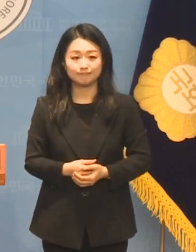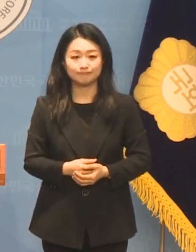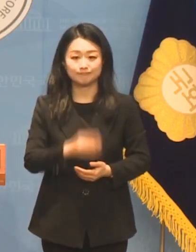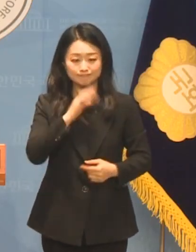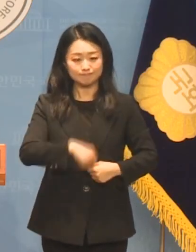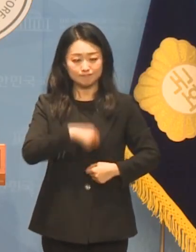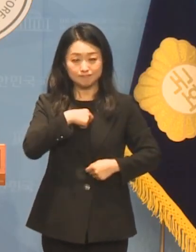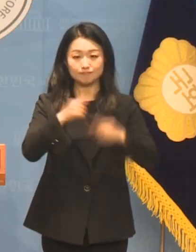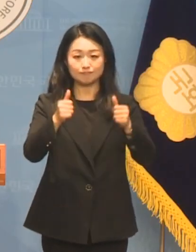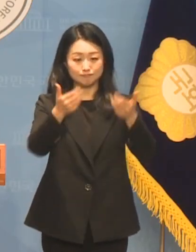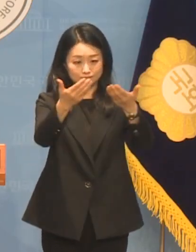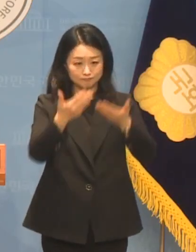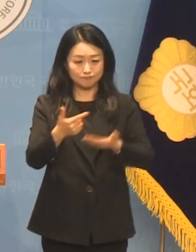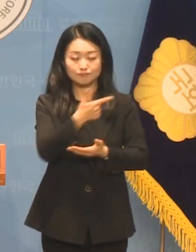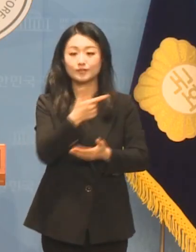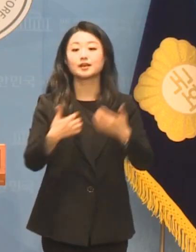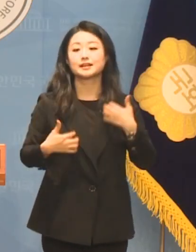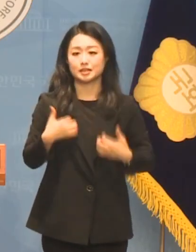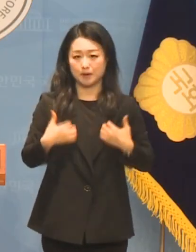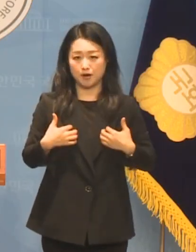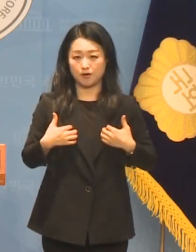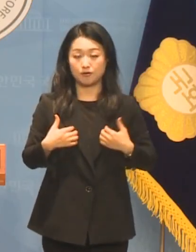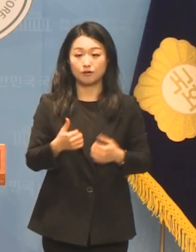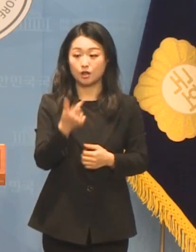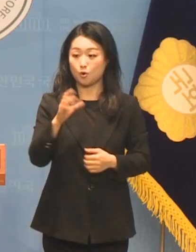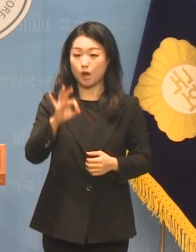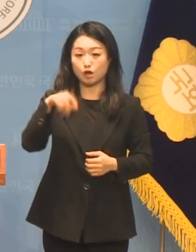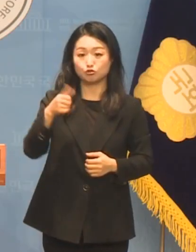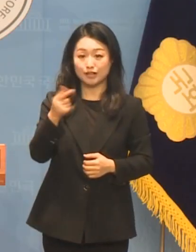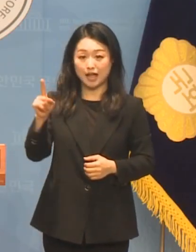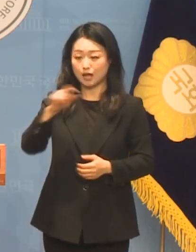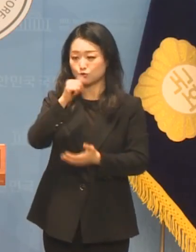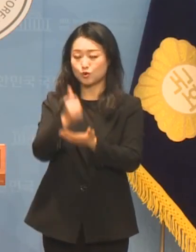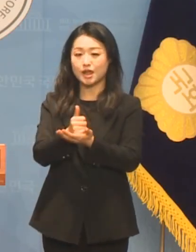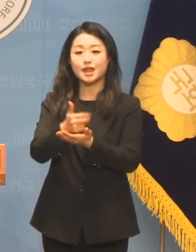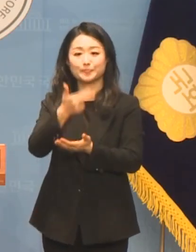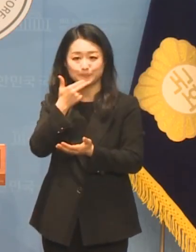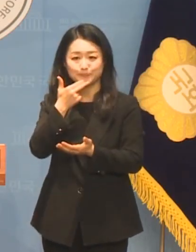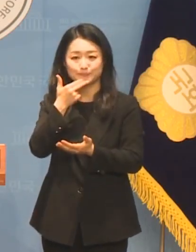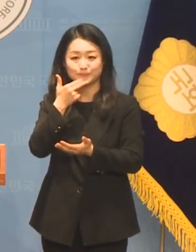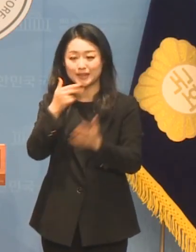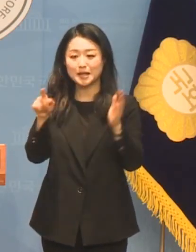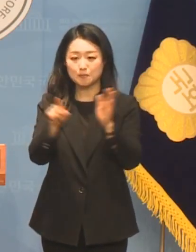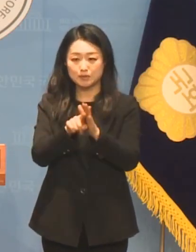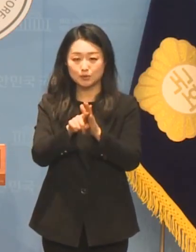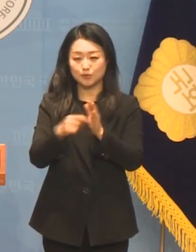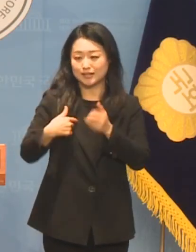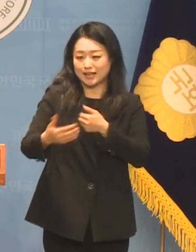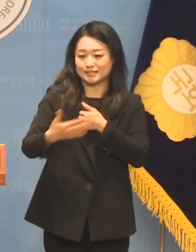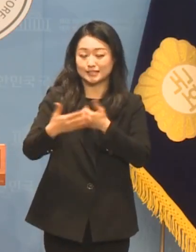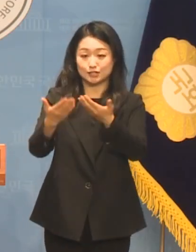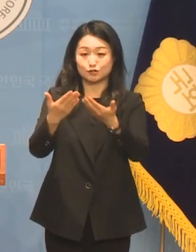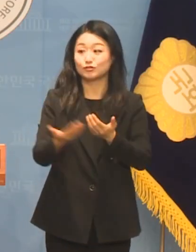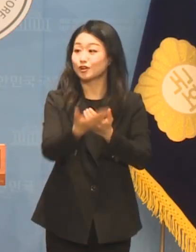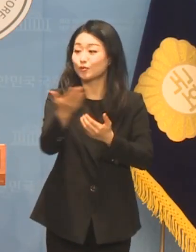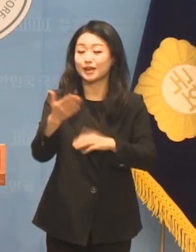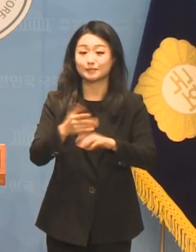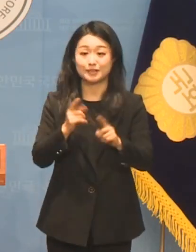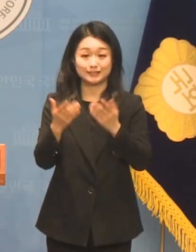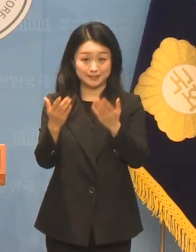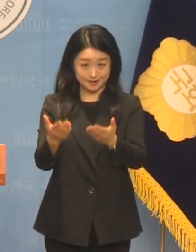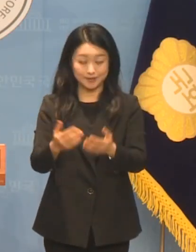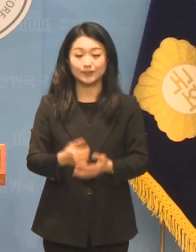정의로운 판결을 내려주신 재판부와 황운하는 무죄라며 믿고 응원해 주신 국민 여러분들께 감사